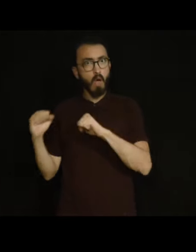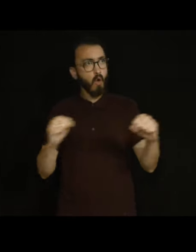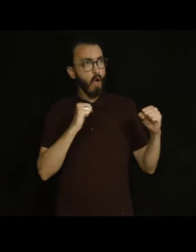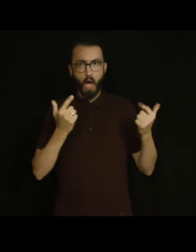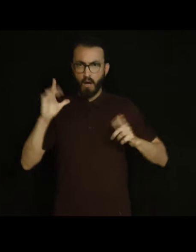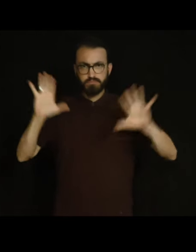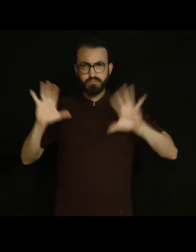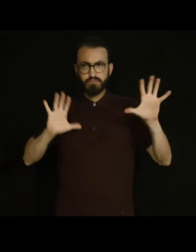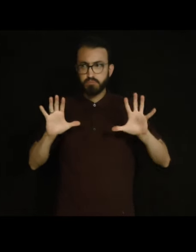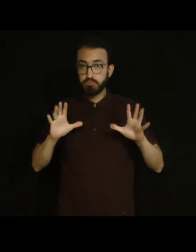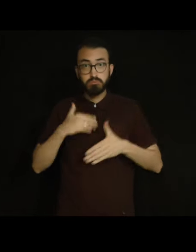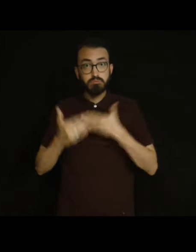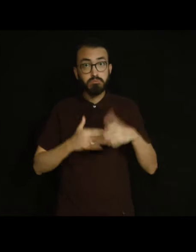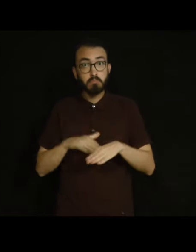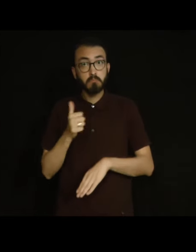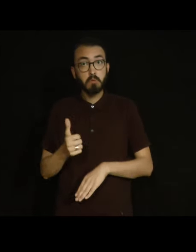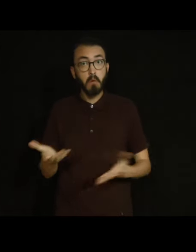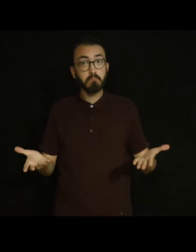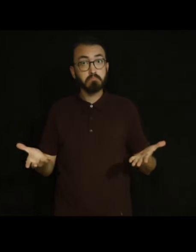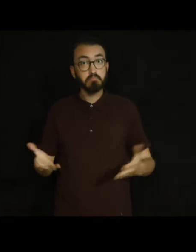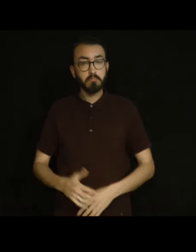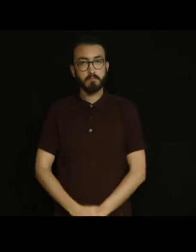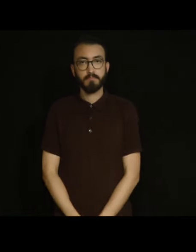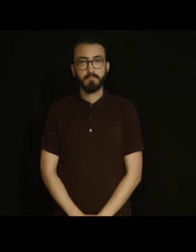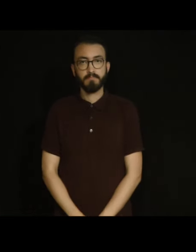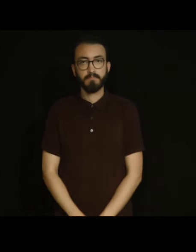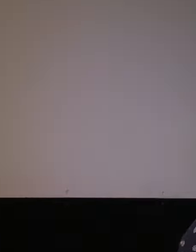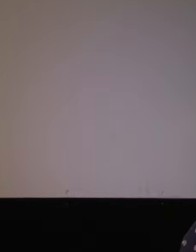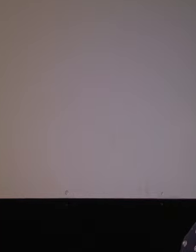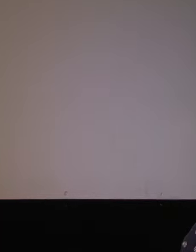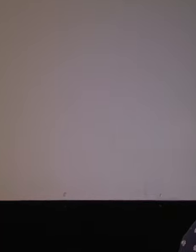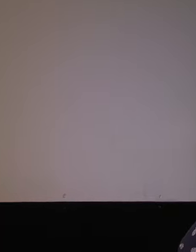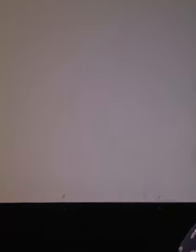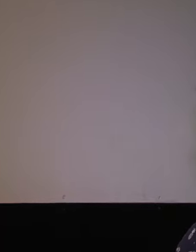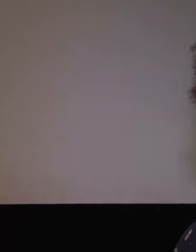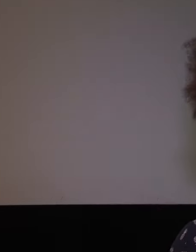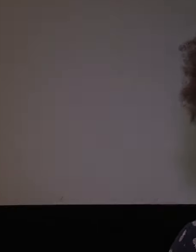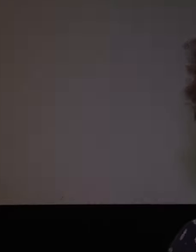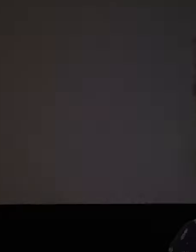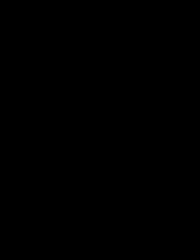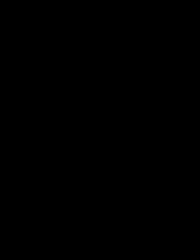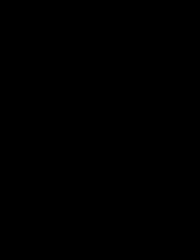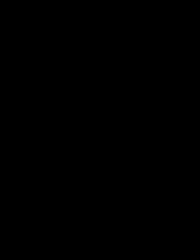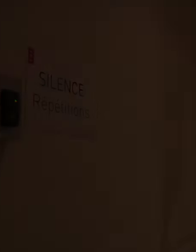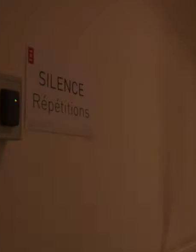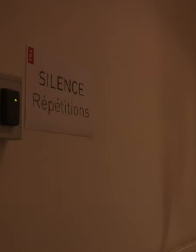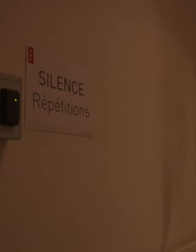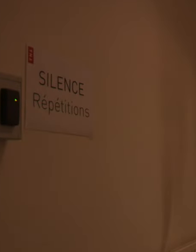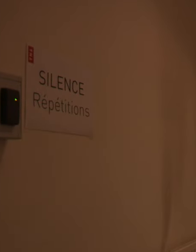des côtés pour mimer vraiment, et ni parler, ni signer, en fait, tout se passe très bien.